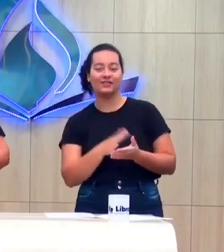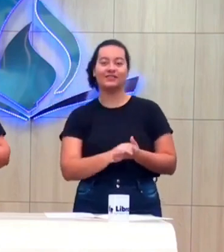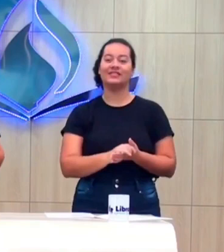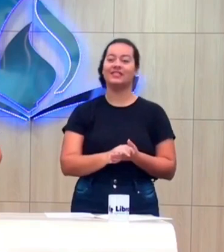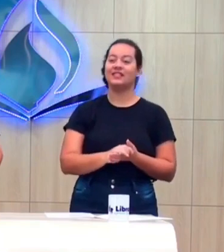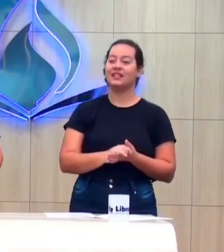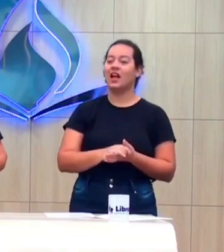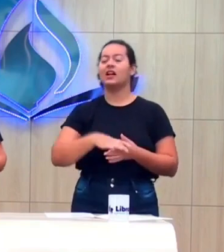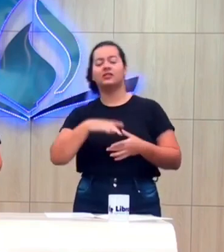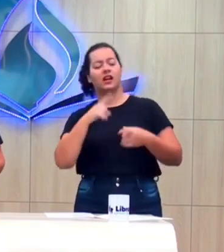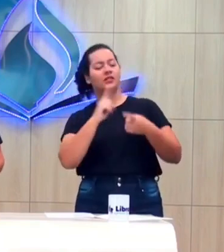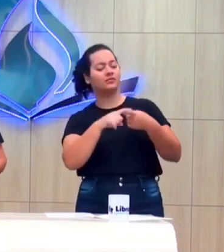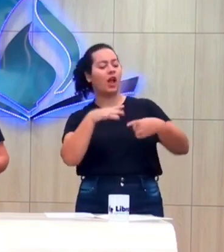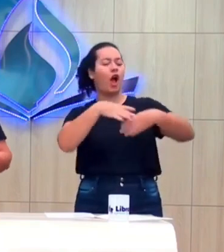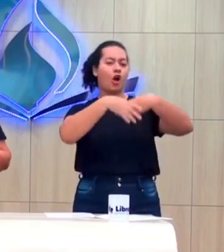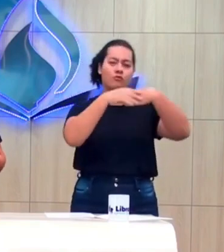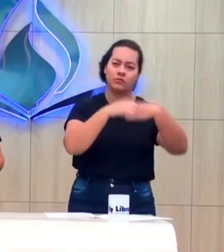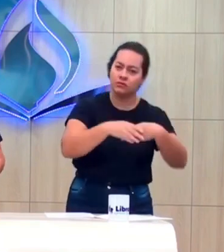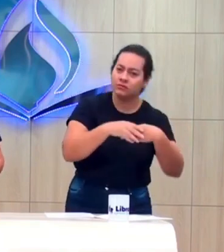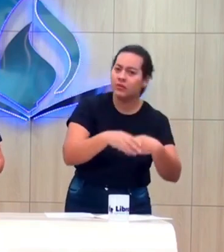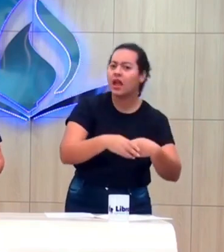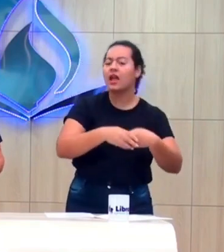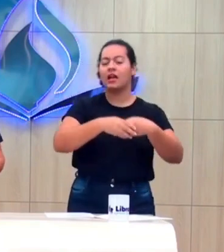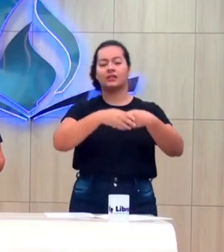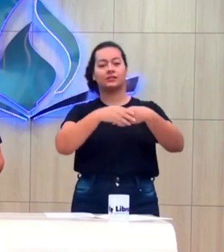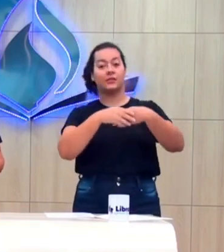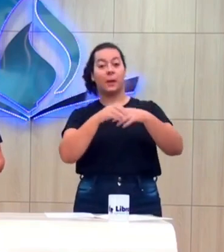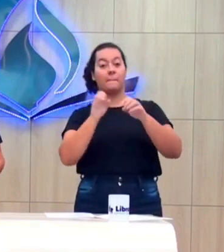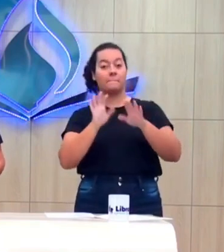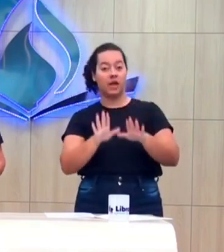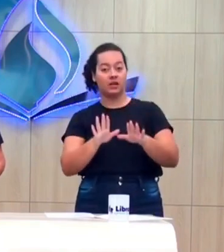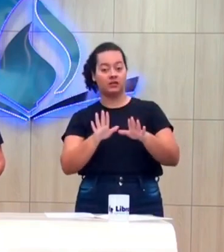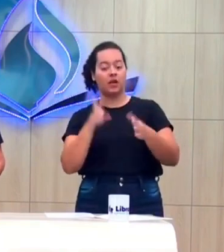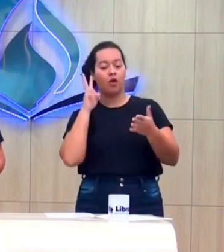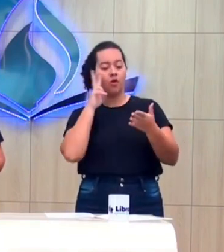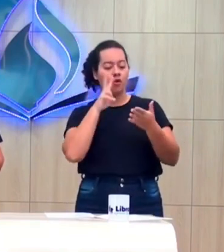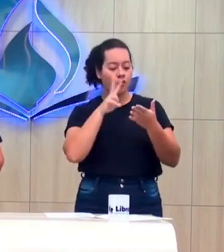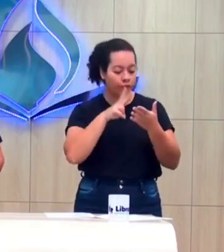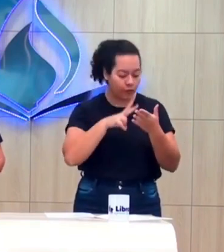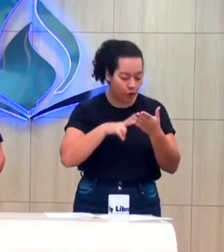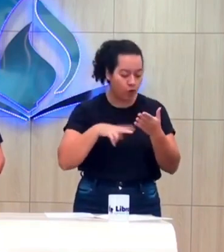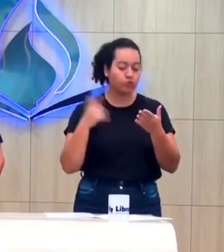sobre cumprimentos, tal, então nós vamos fazer o quê? Uma revisão.